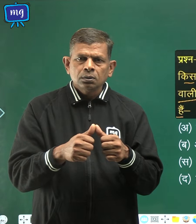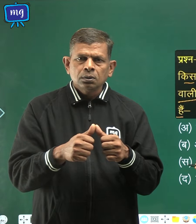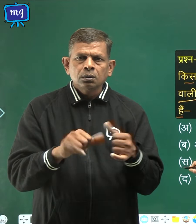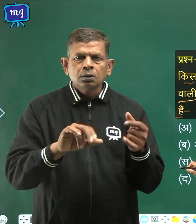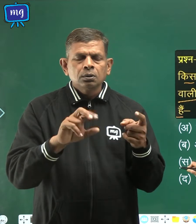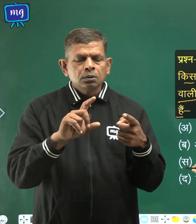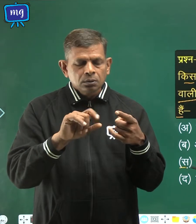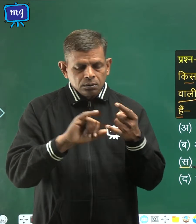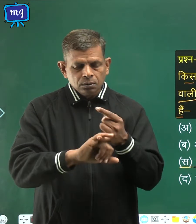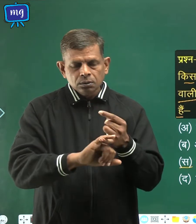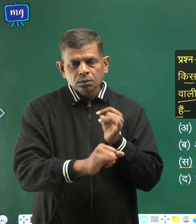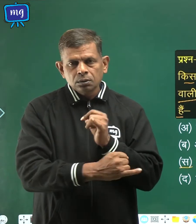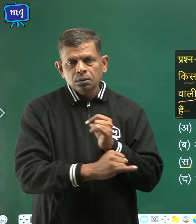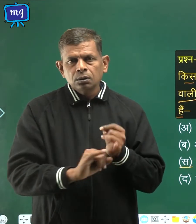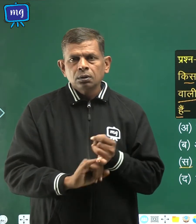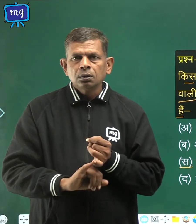स।